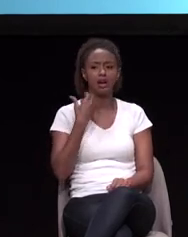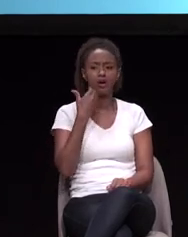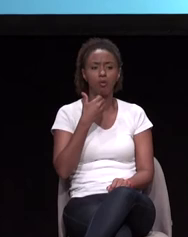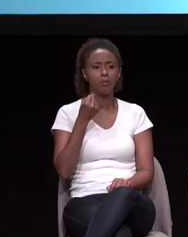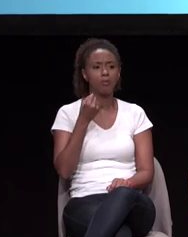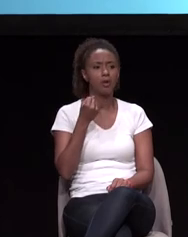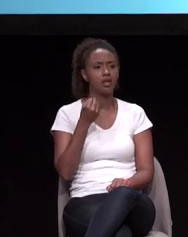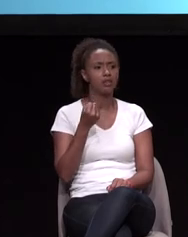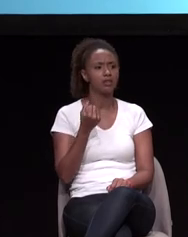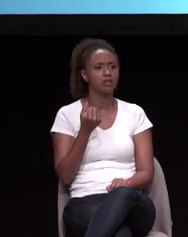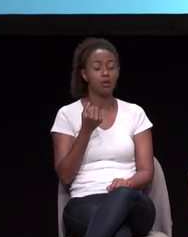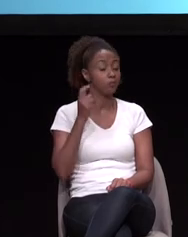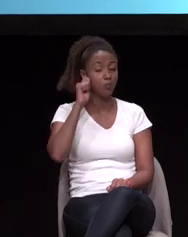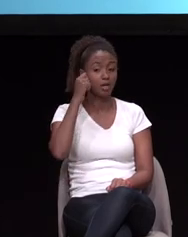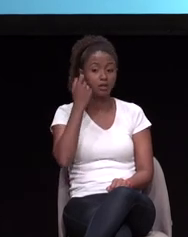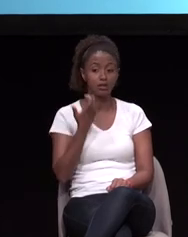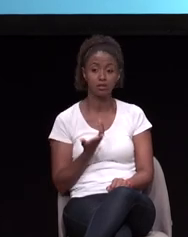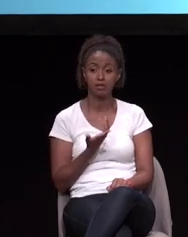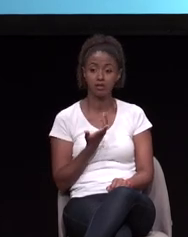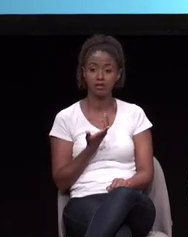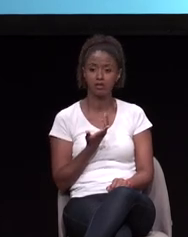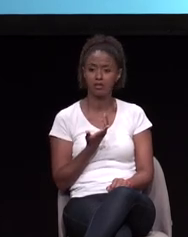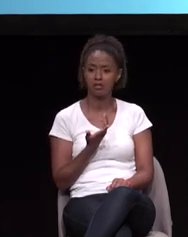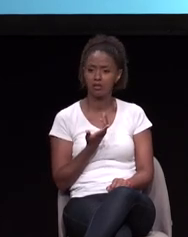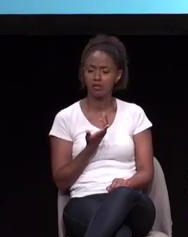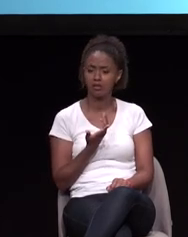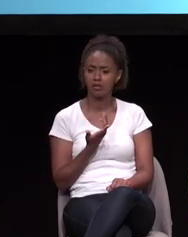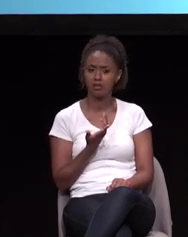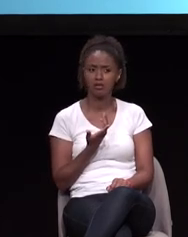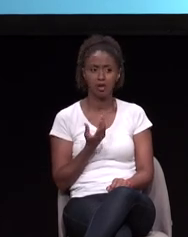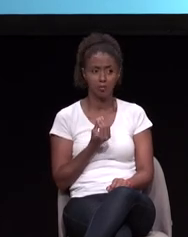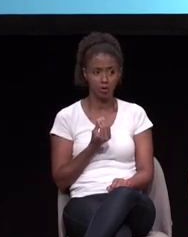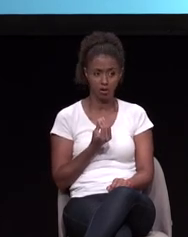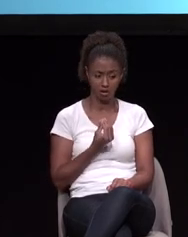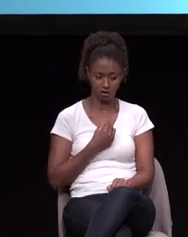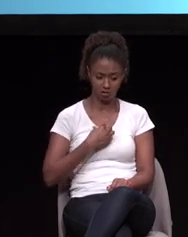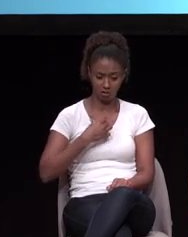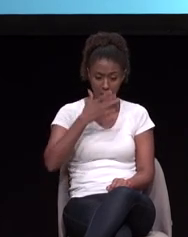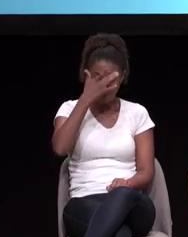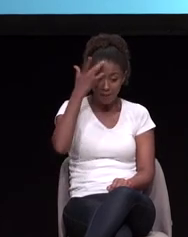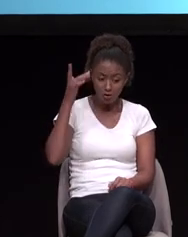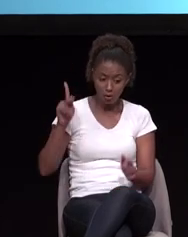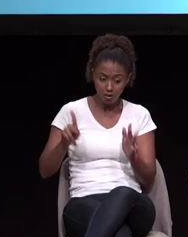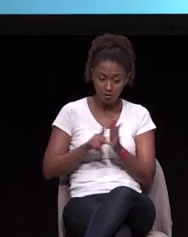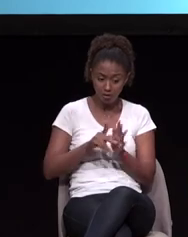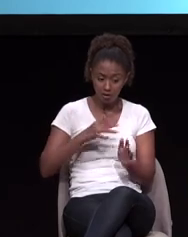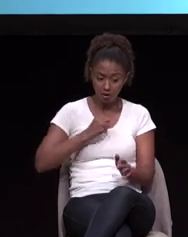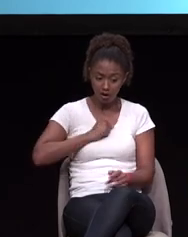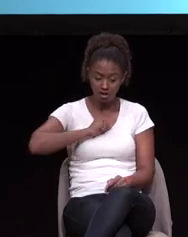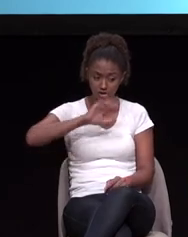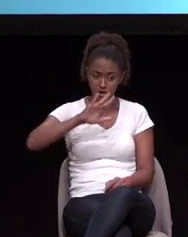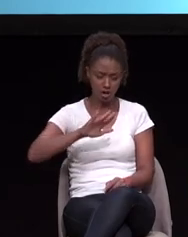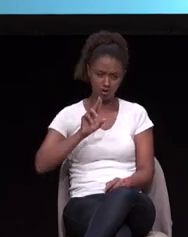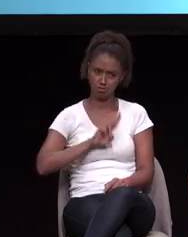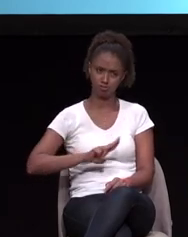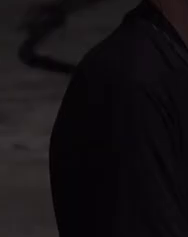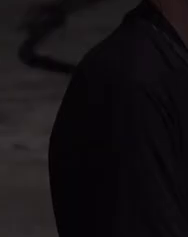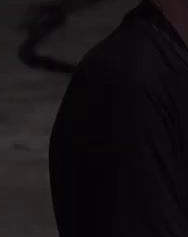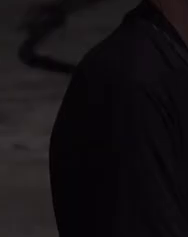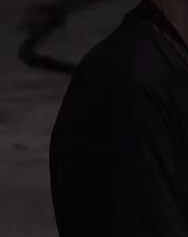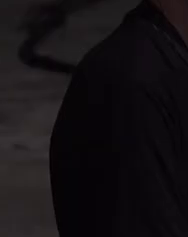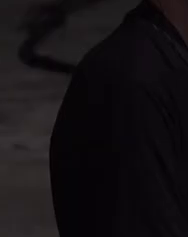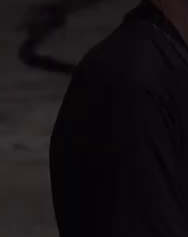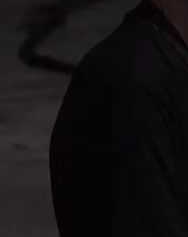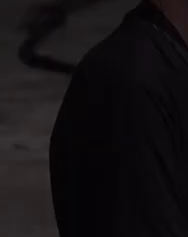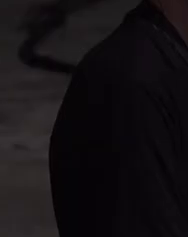homens e acham se ensina que não se usa preto tinha ouvido falar justamente e eu aqui como o quadro branco